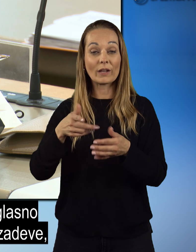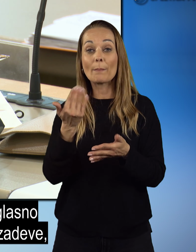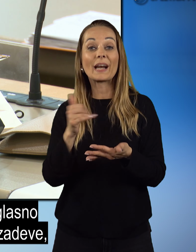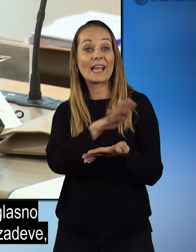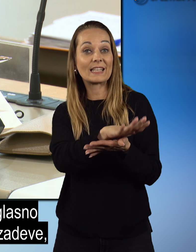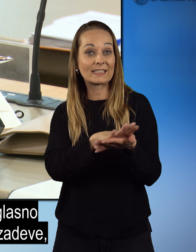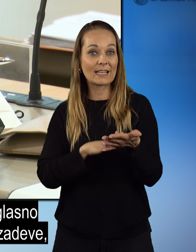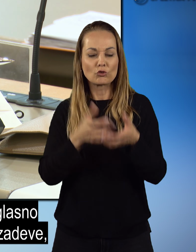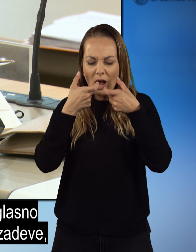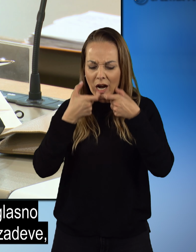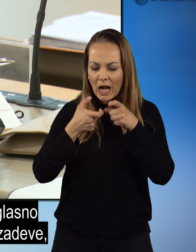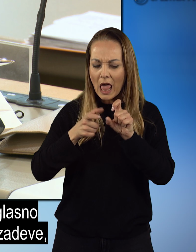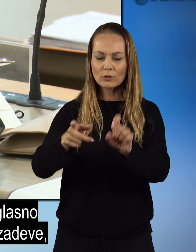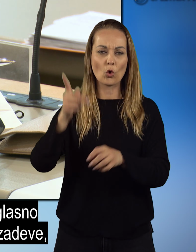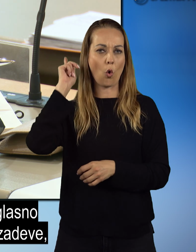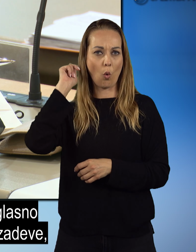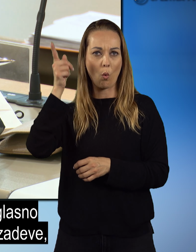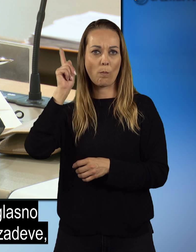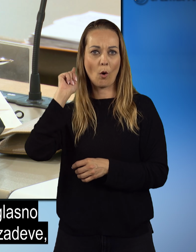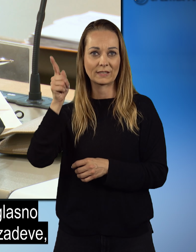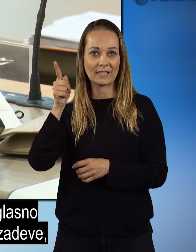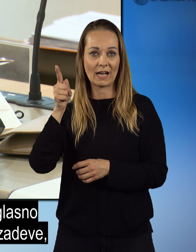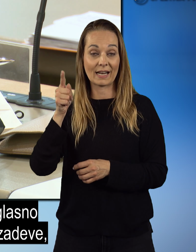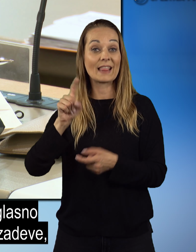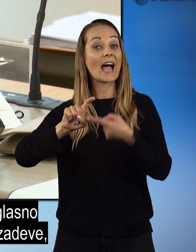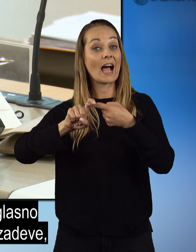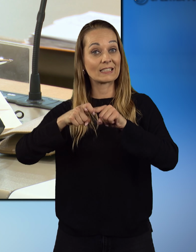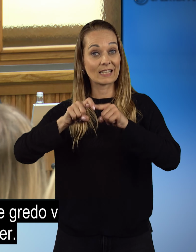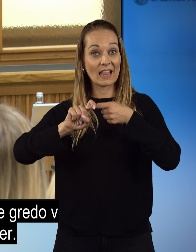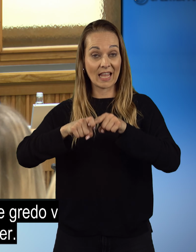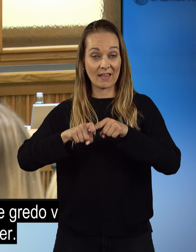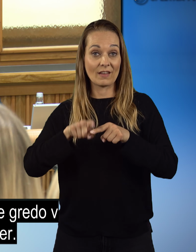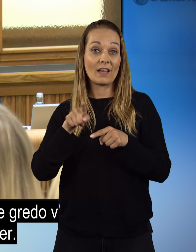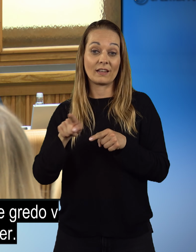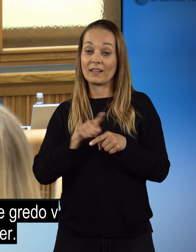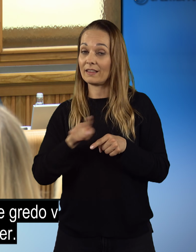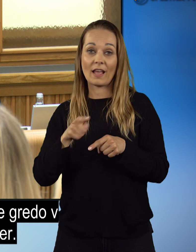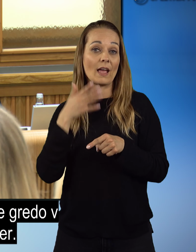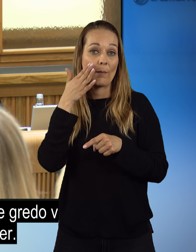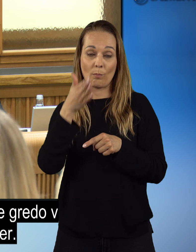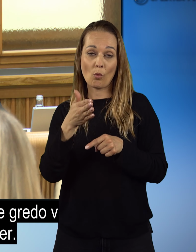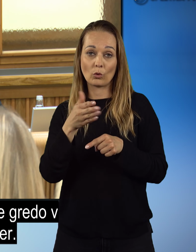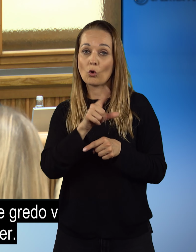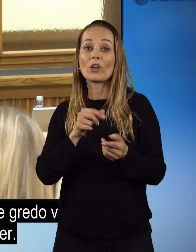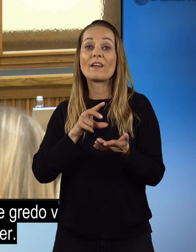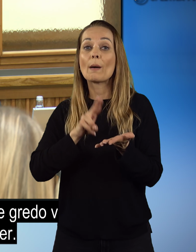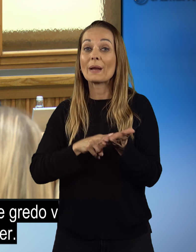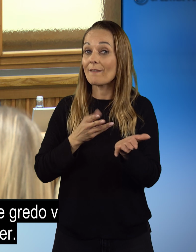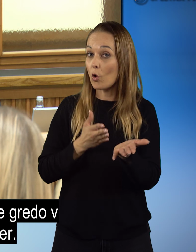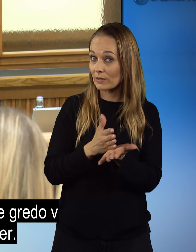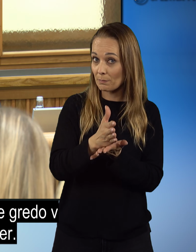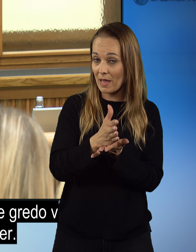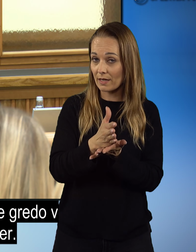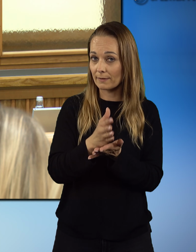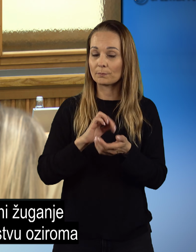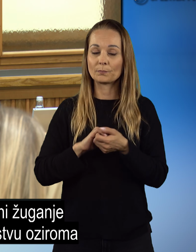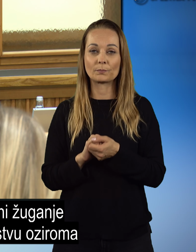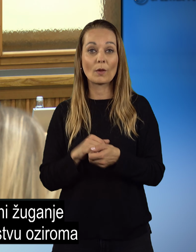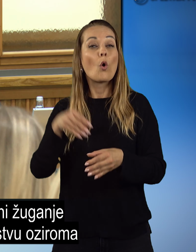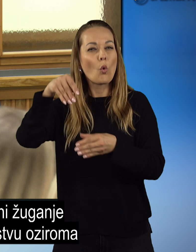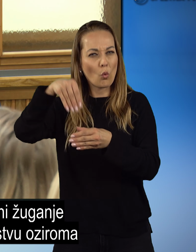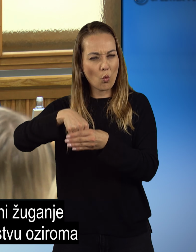je začela glasno opozarjati na zadeve, ki pravzaprav ne gredo v pravo smer. V